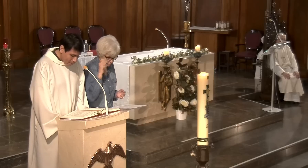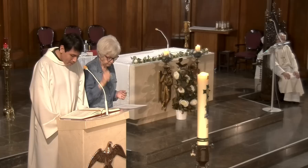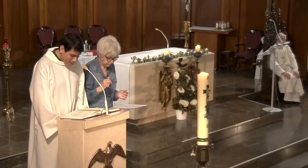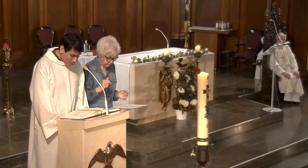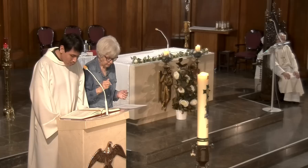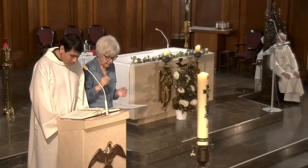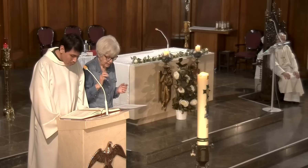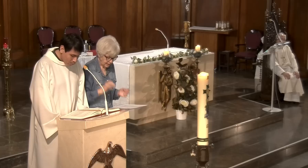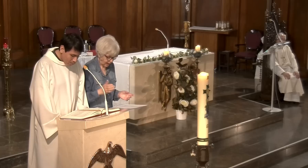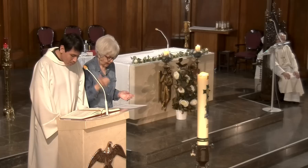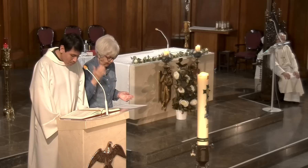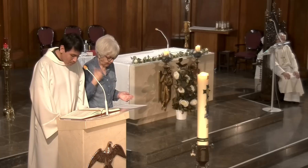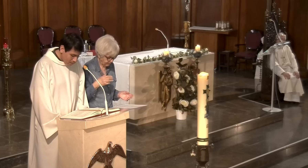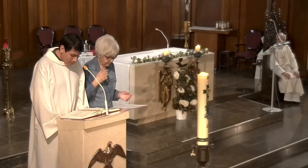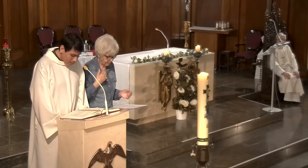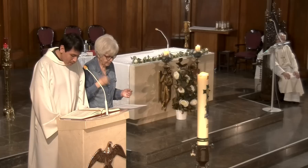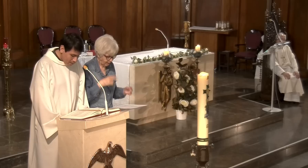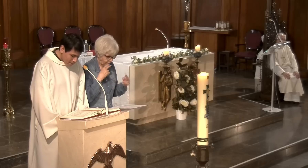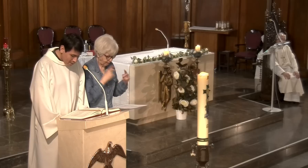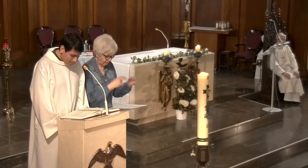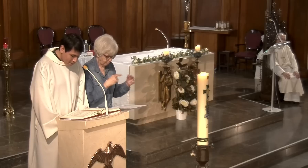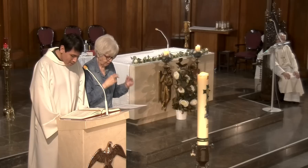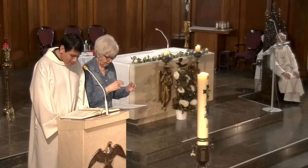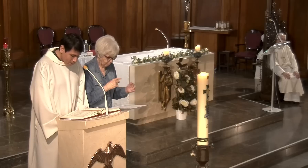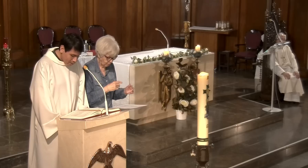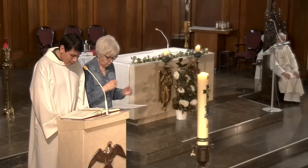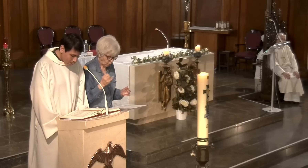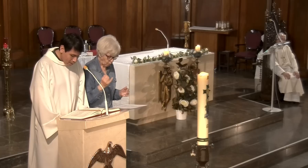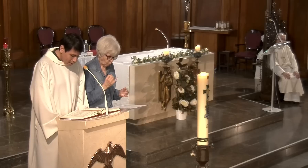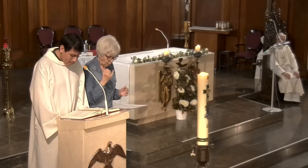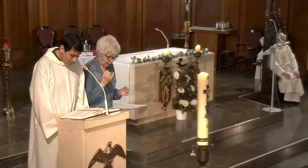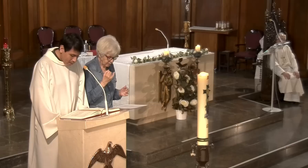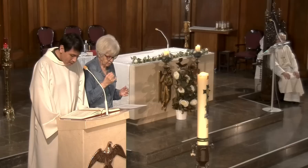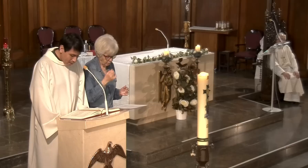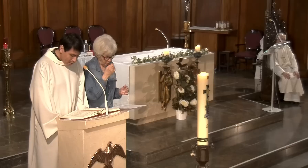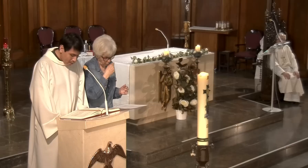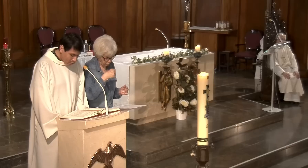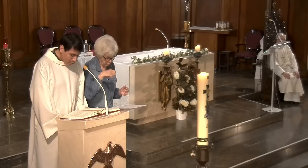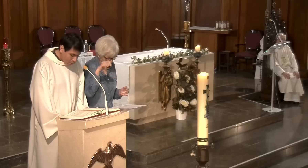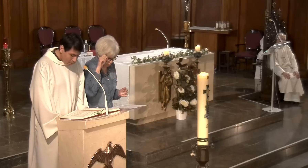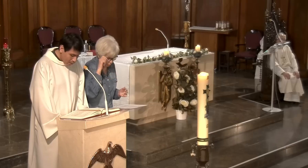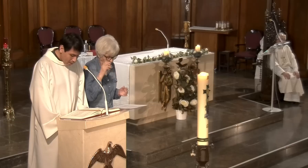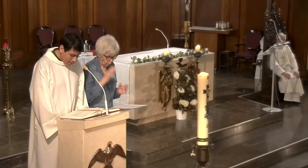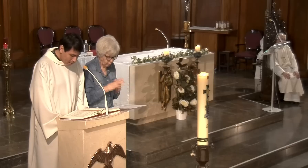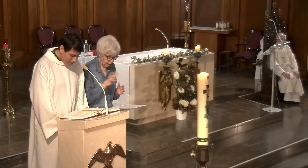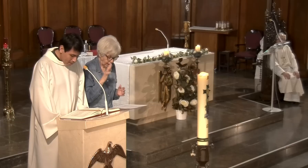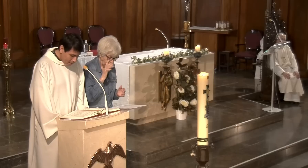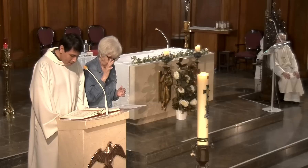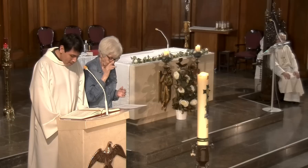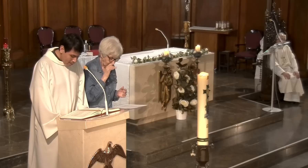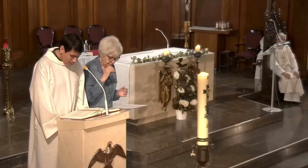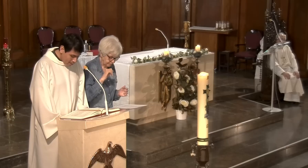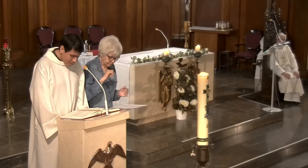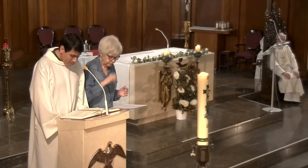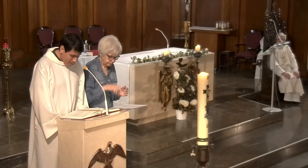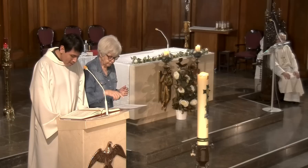va a venir sobre vosotros y seréis mis testigos en Jerusalén en toda judea y San María